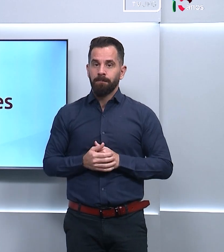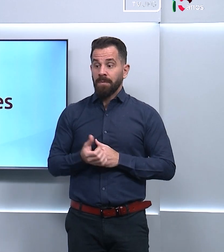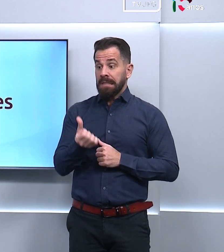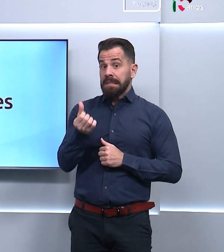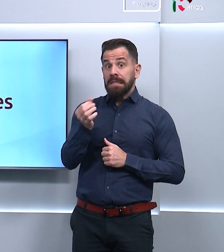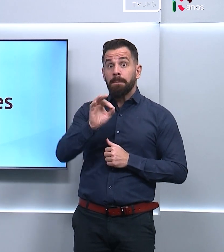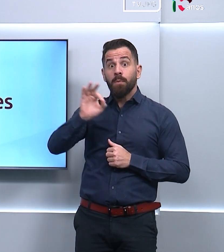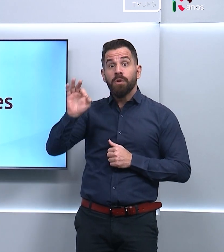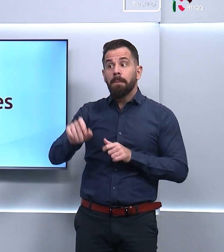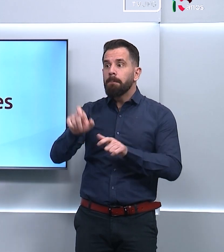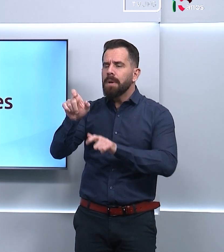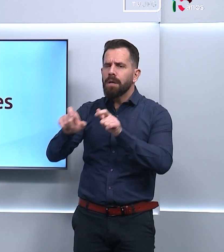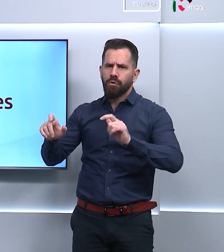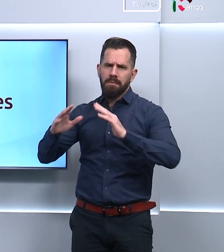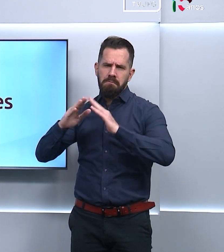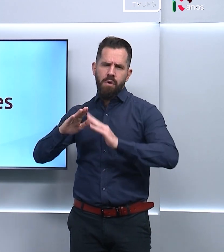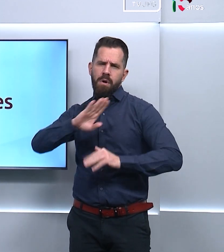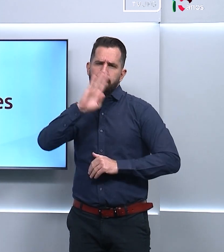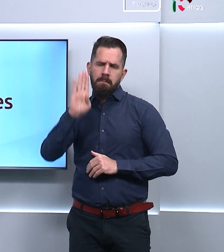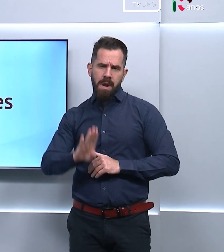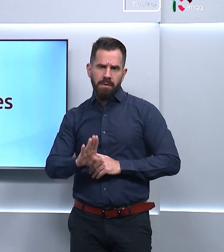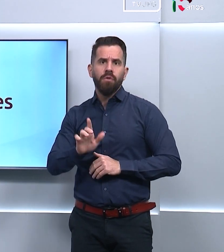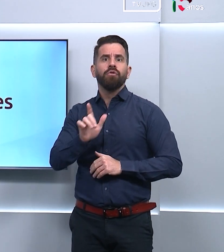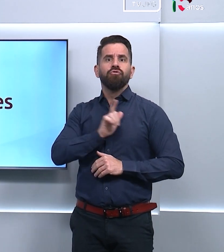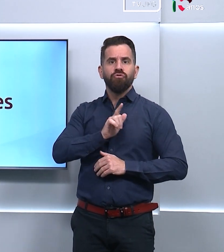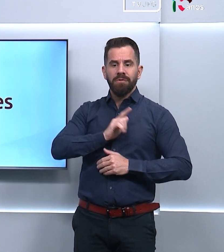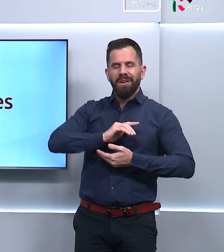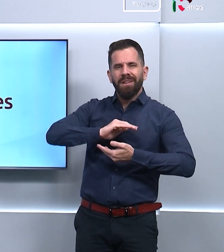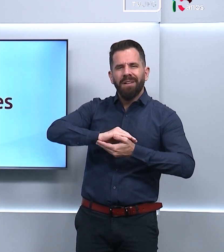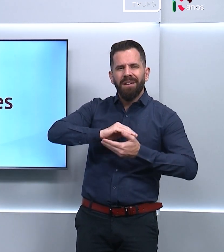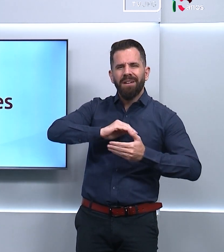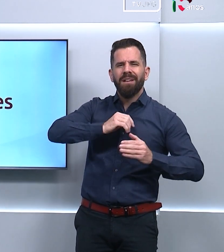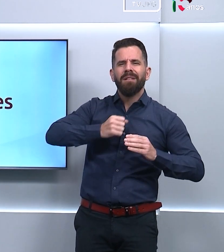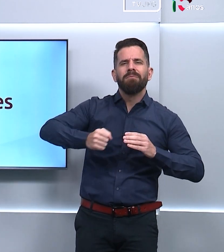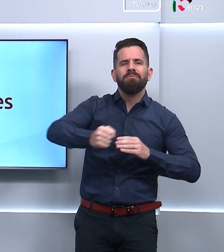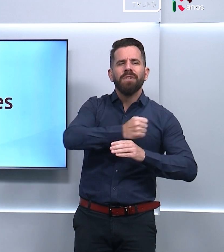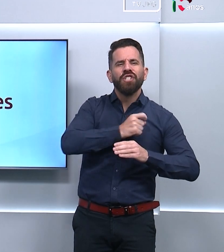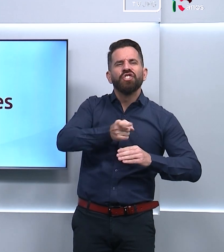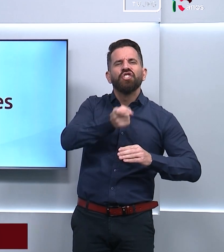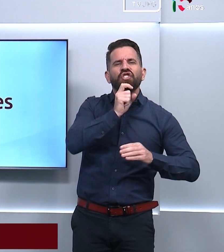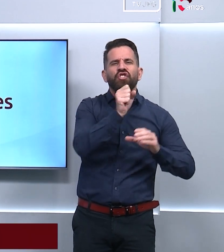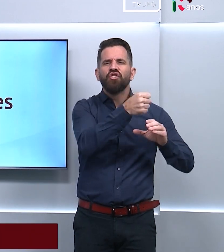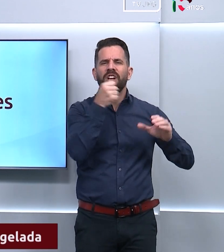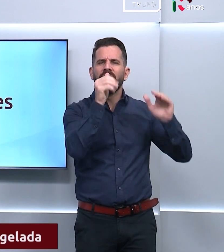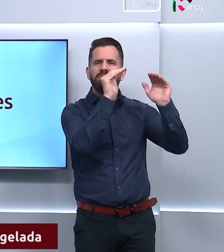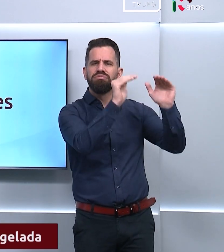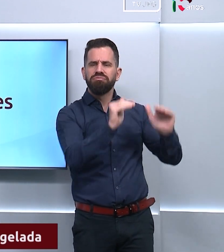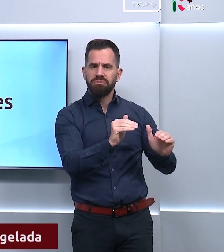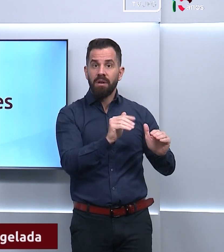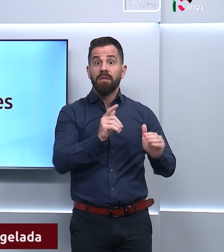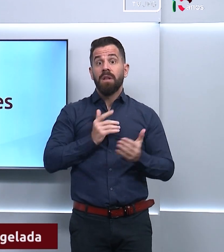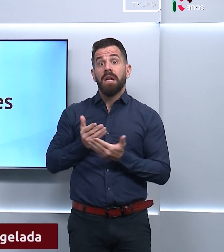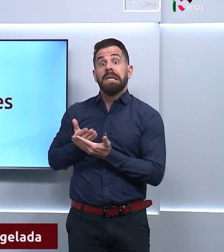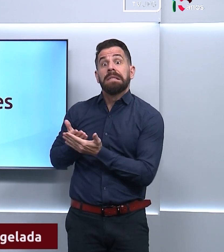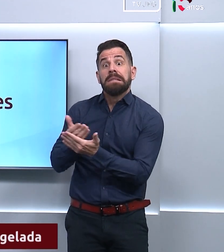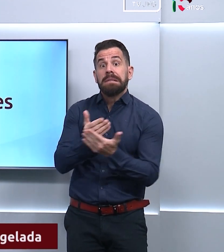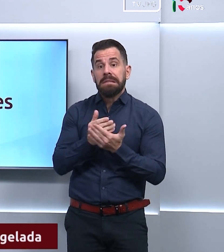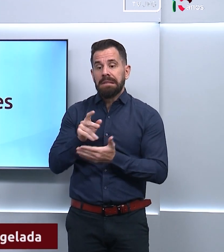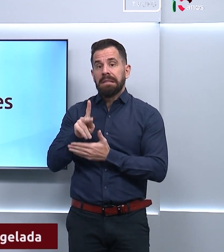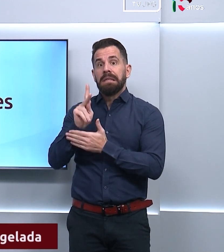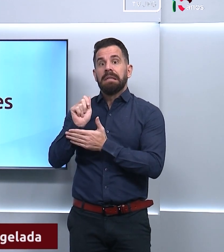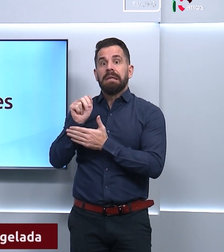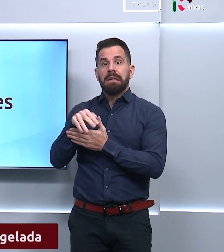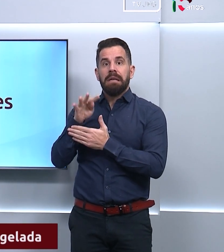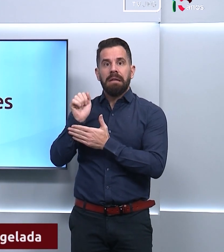dos brasileiros consomem refeições congeladas no dia a dia. É o que revela um estudo que foi realizado pela Kantar